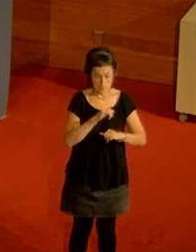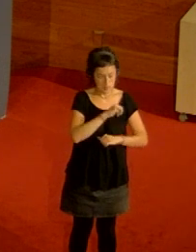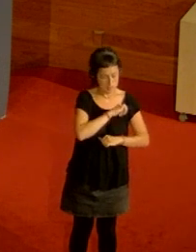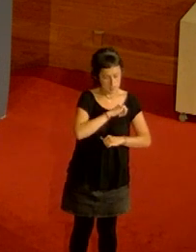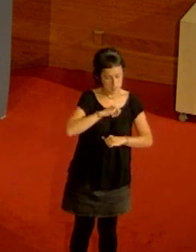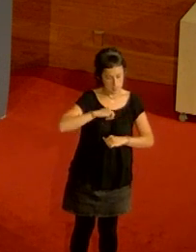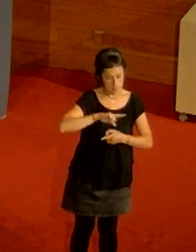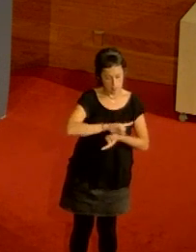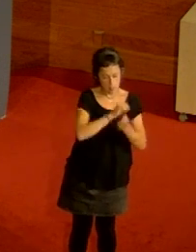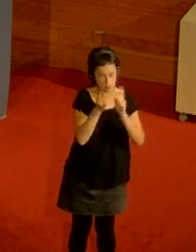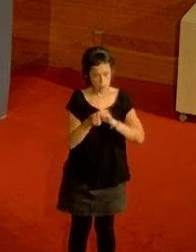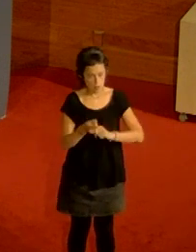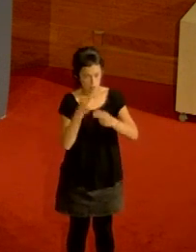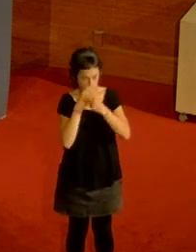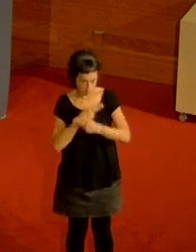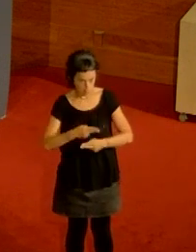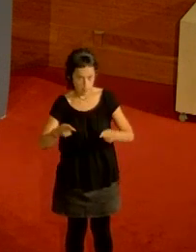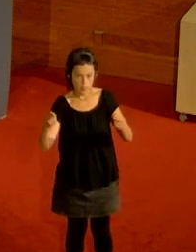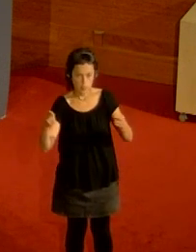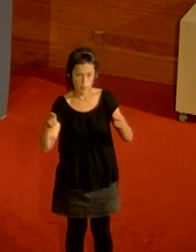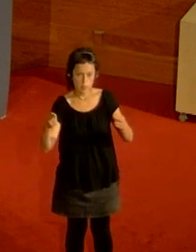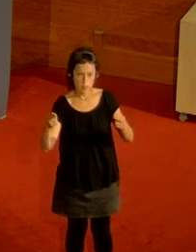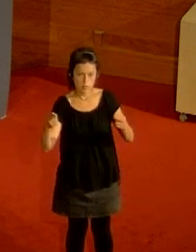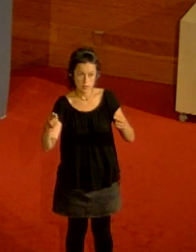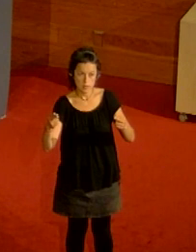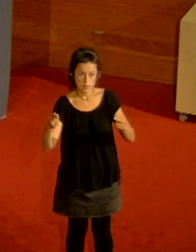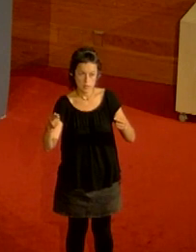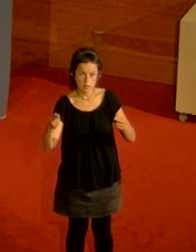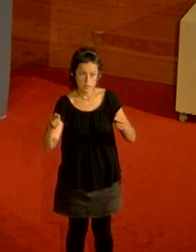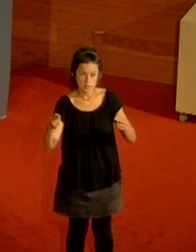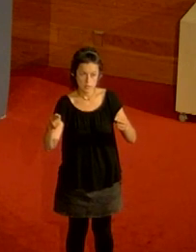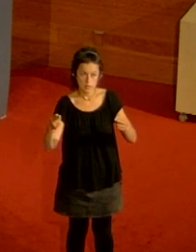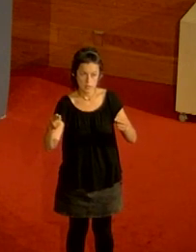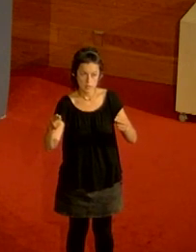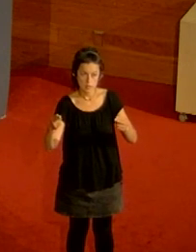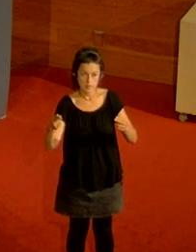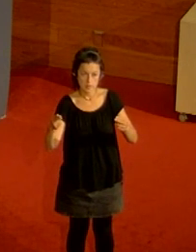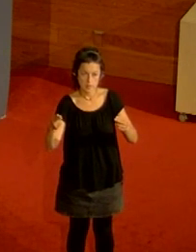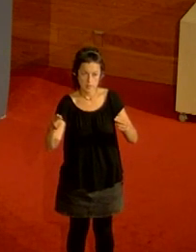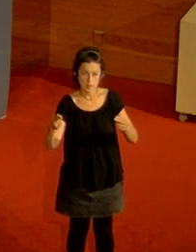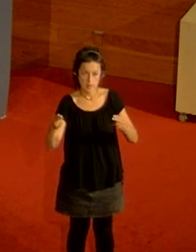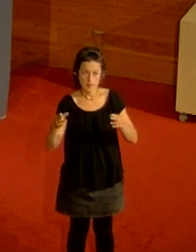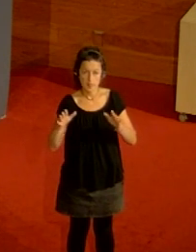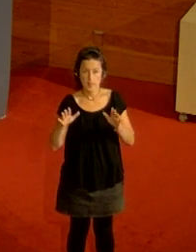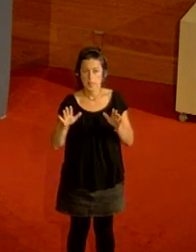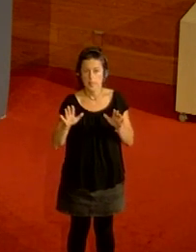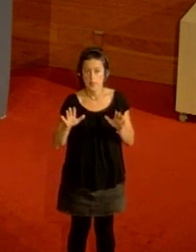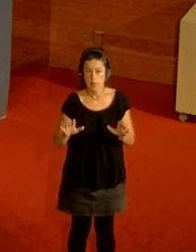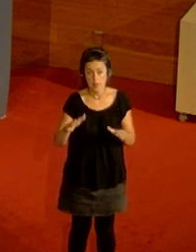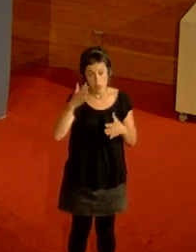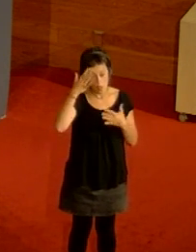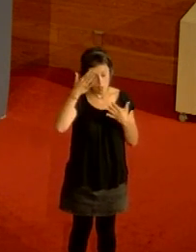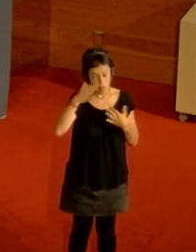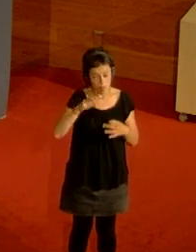público a a través de de de transgrediendo esas esas lógicas que